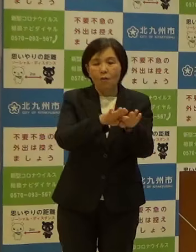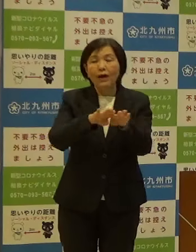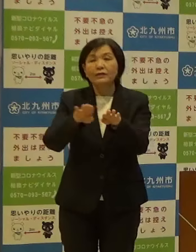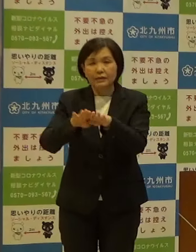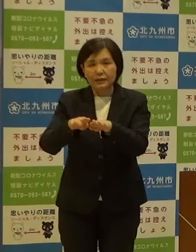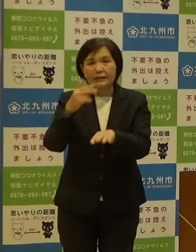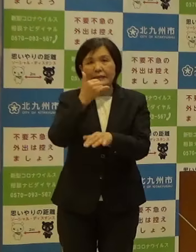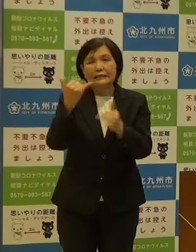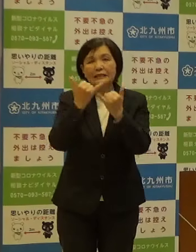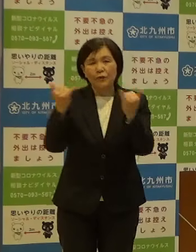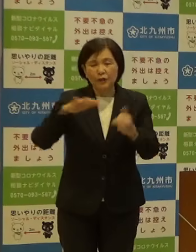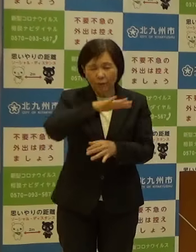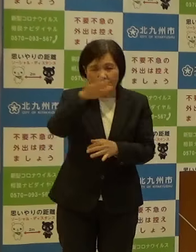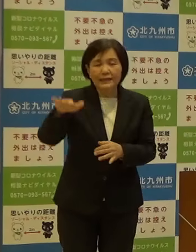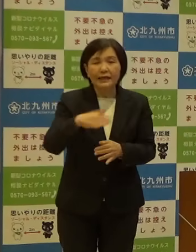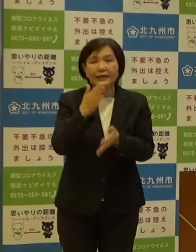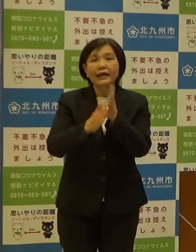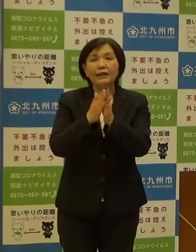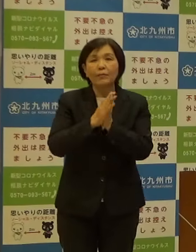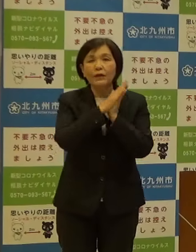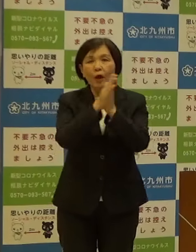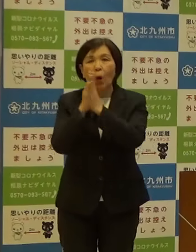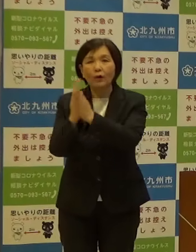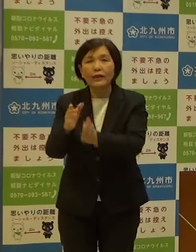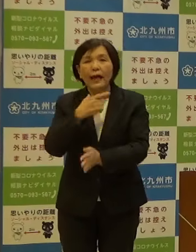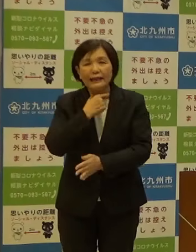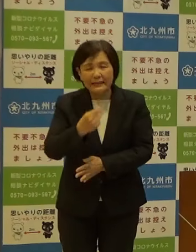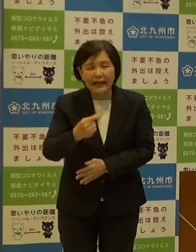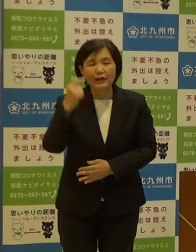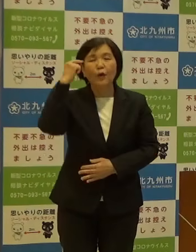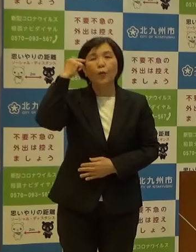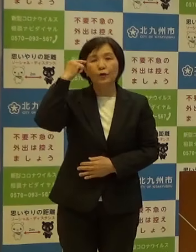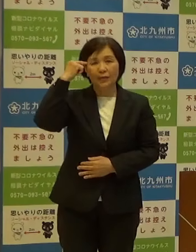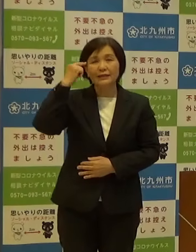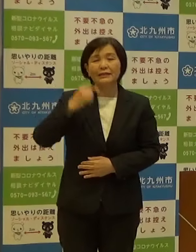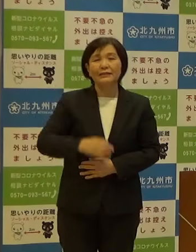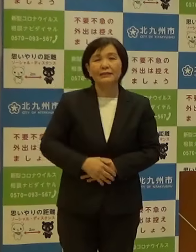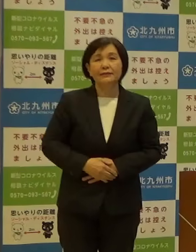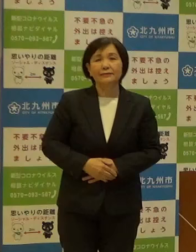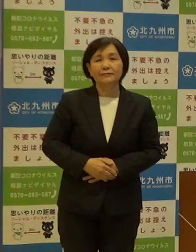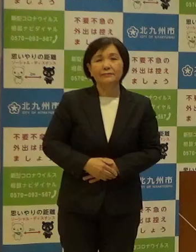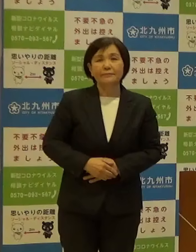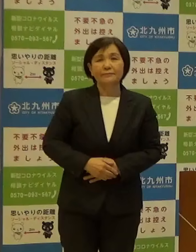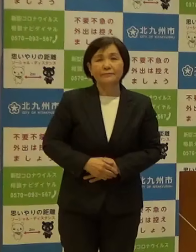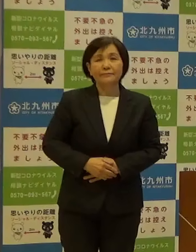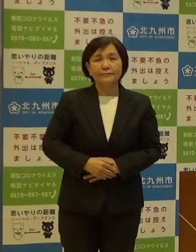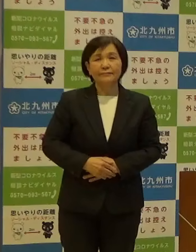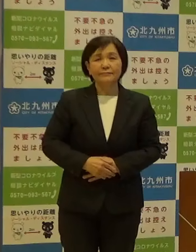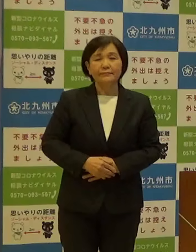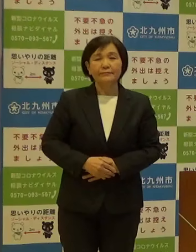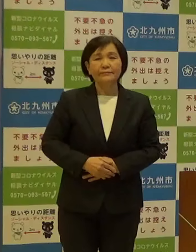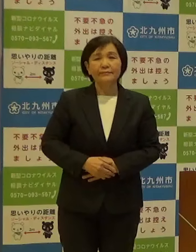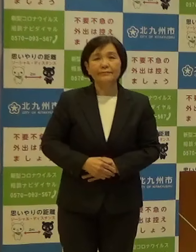民の方々に改めて、アピールしてまいりたいと考えております。